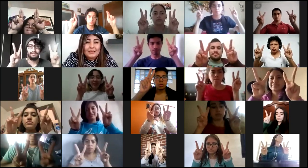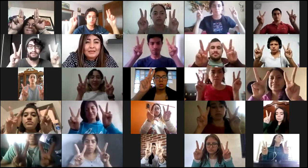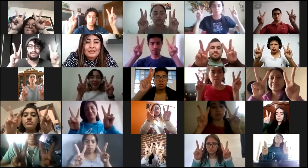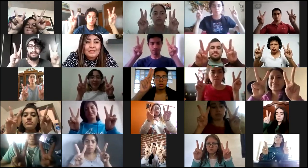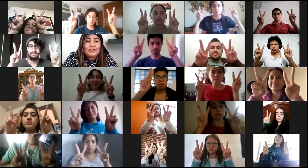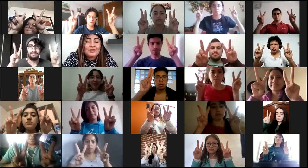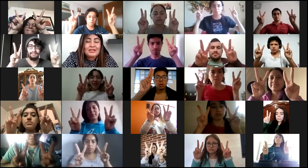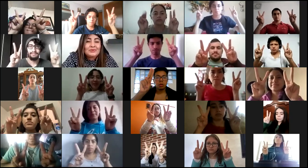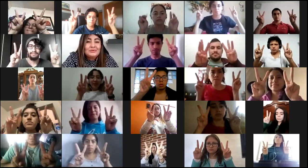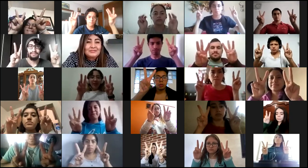W.